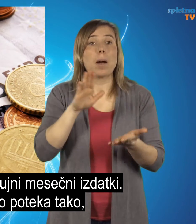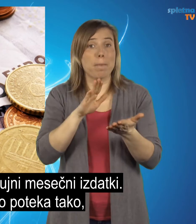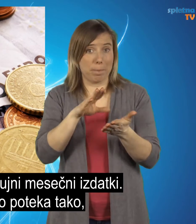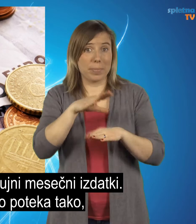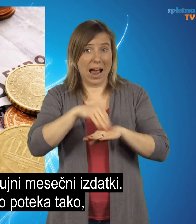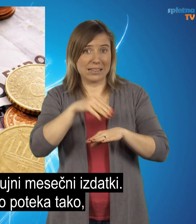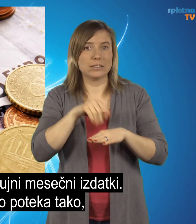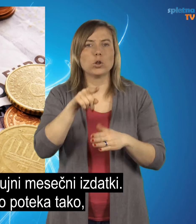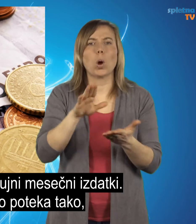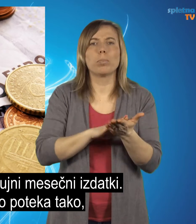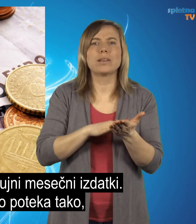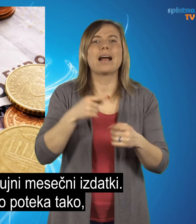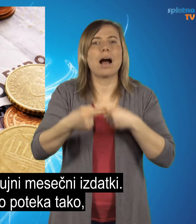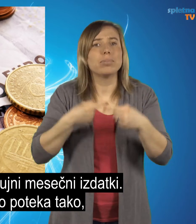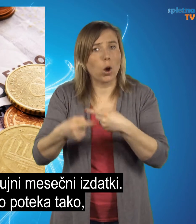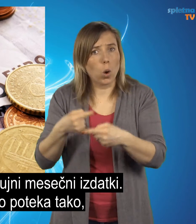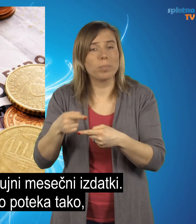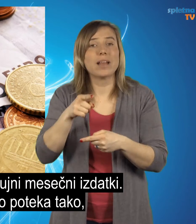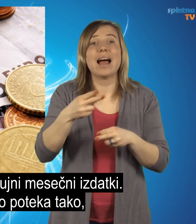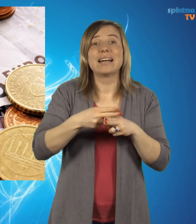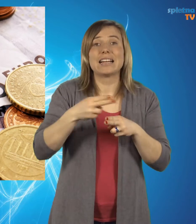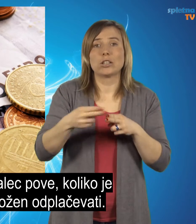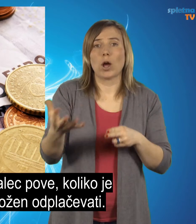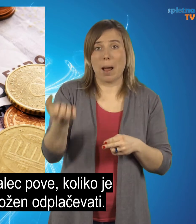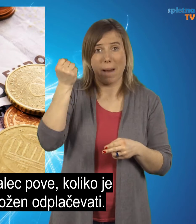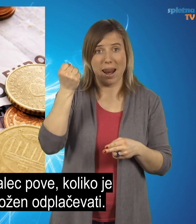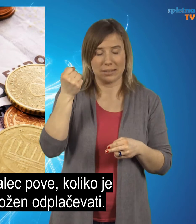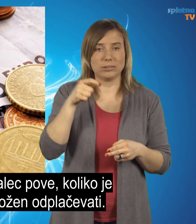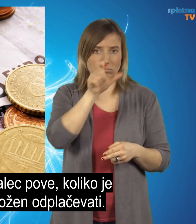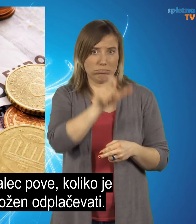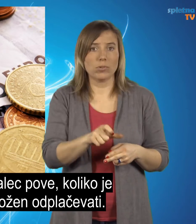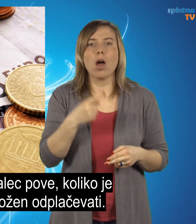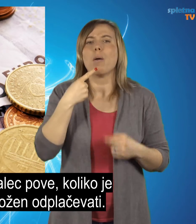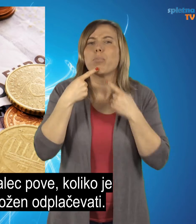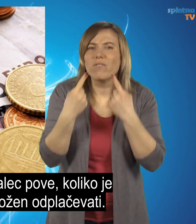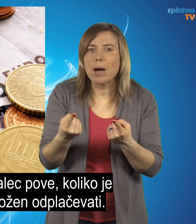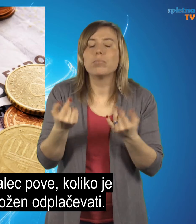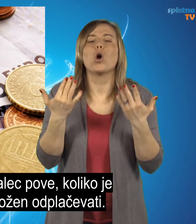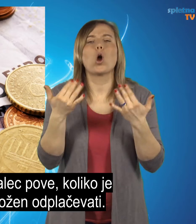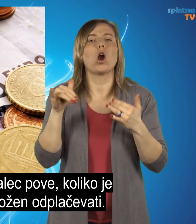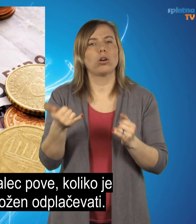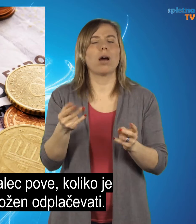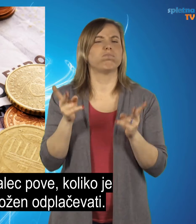V praksi to poteka tako, da kreditojemalec pove, koliko je mesečno zmožen odplačevati.